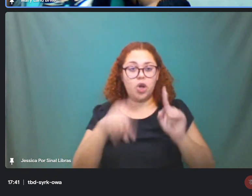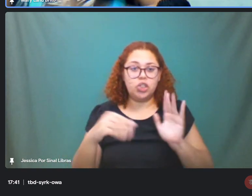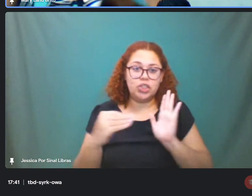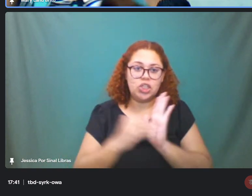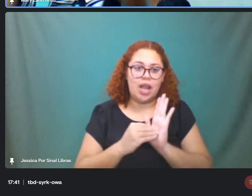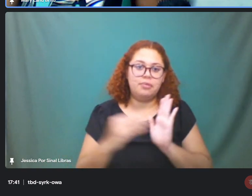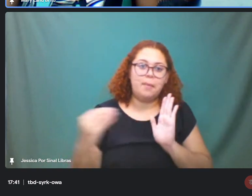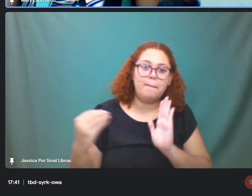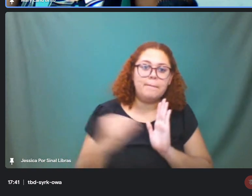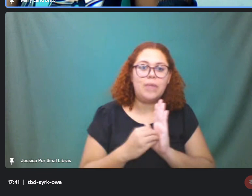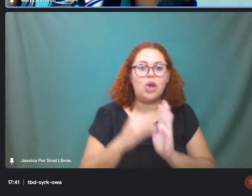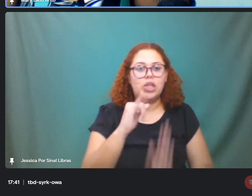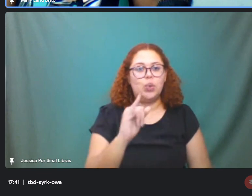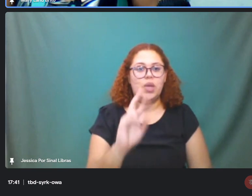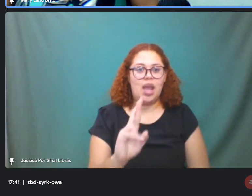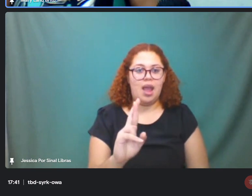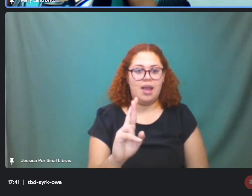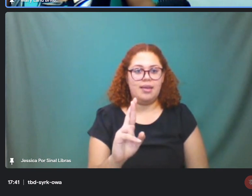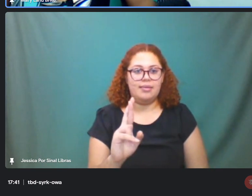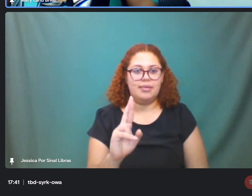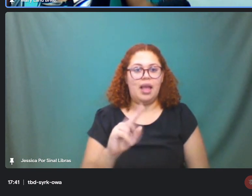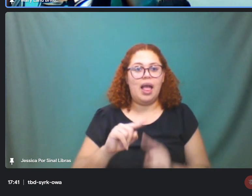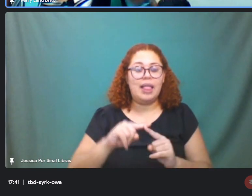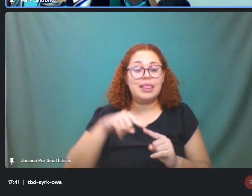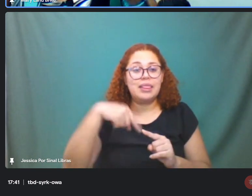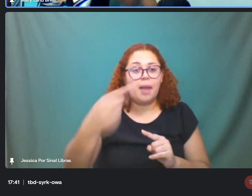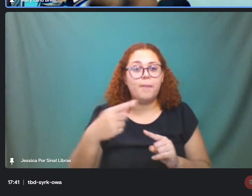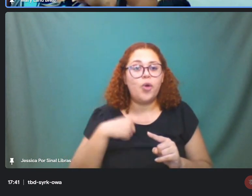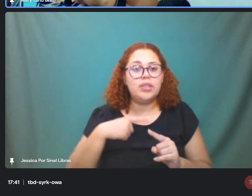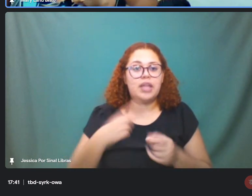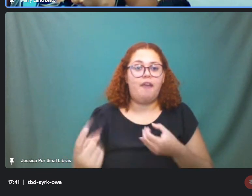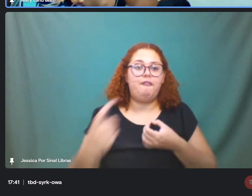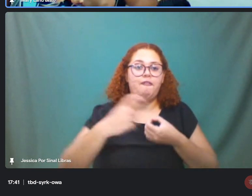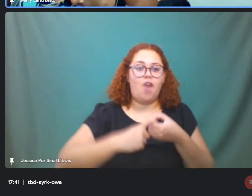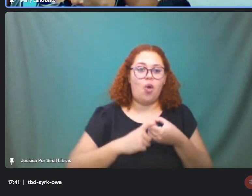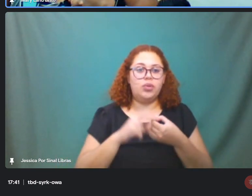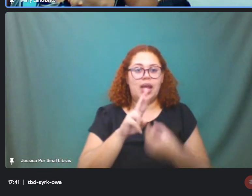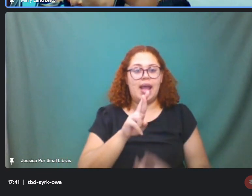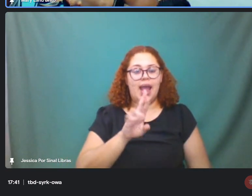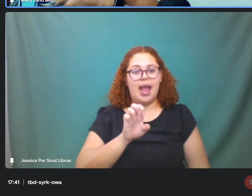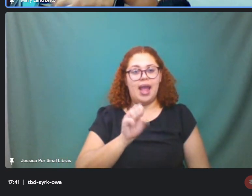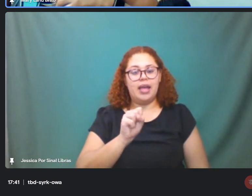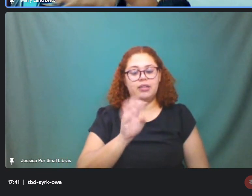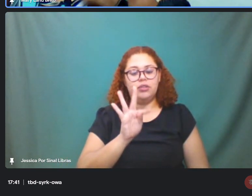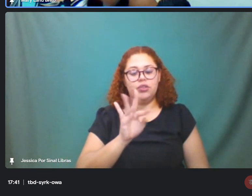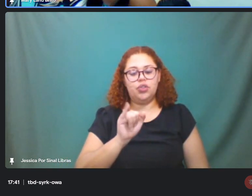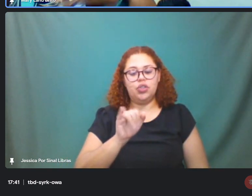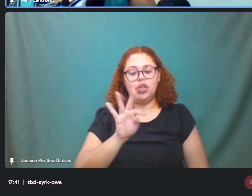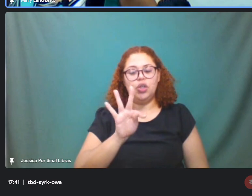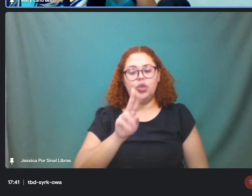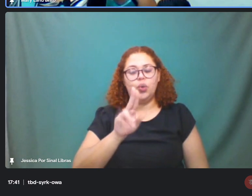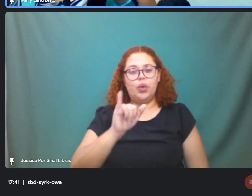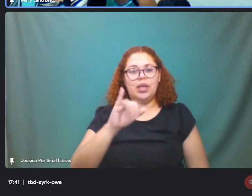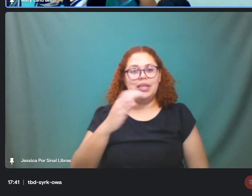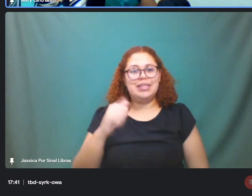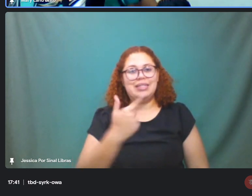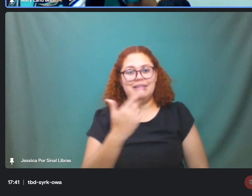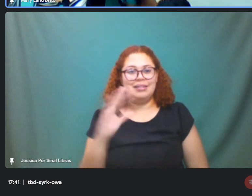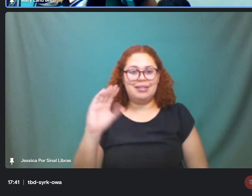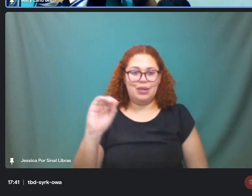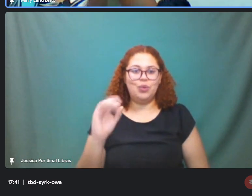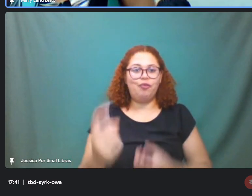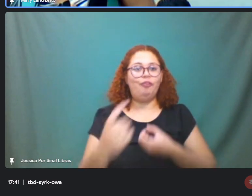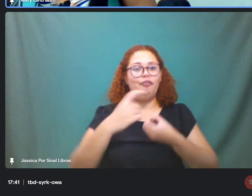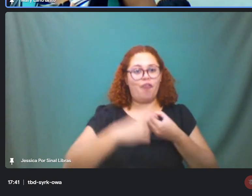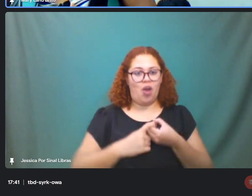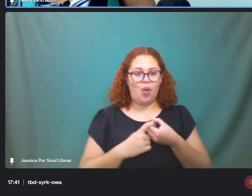renda, e depois vem a restituição. O que esse fiscal do imposto de renda colocou para você? Ah, você, né, deixou o dinheiro lá e